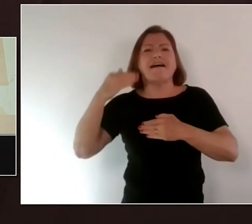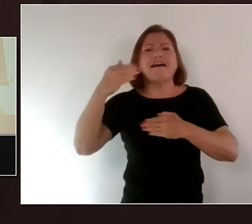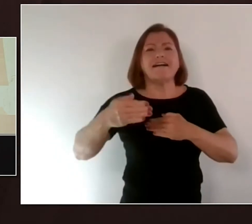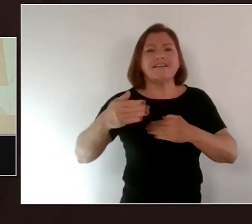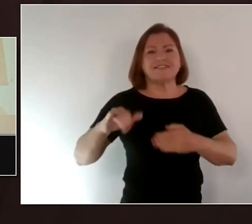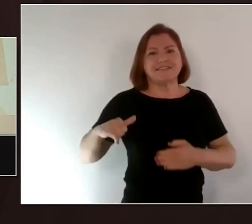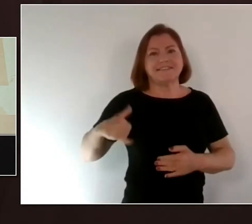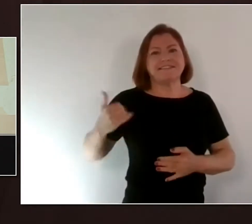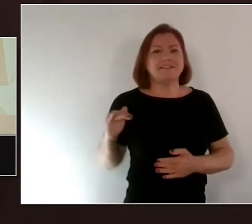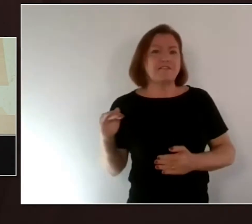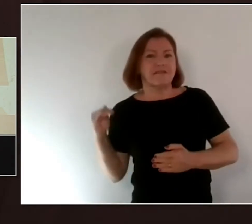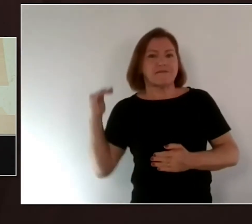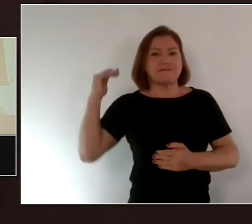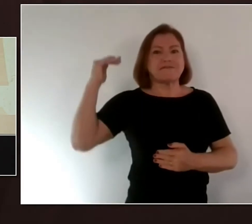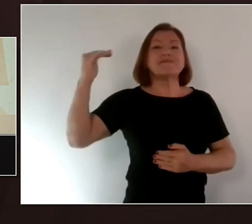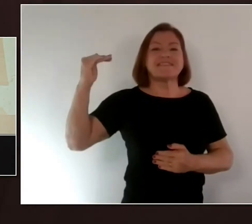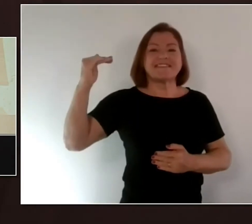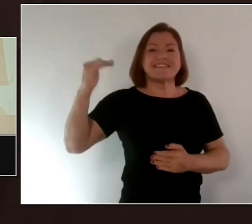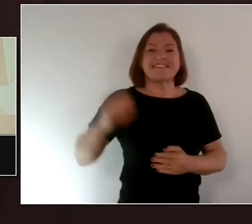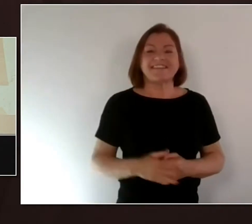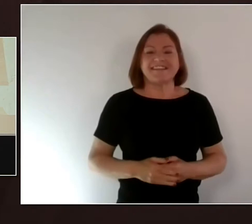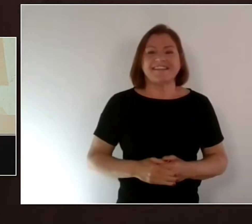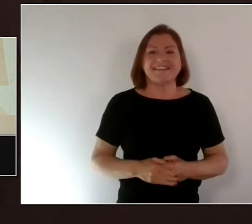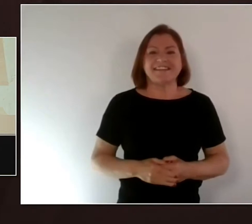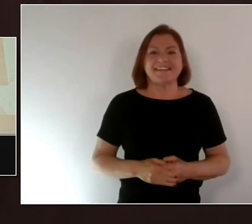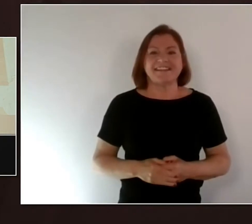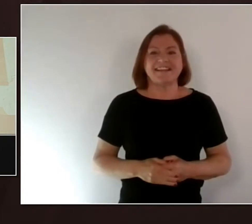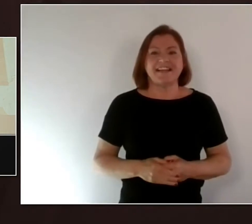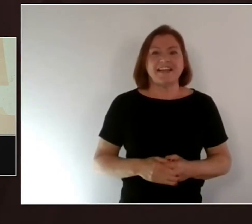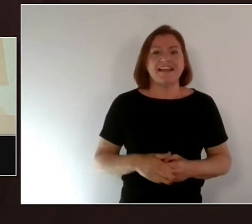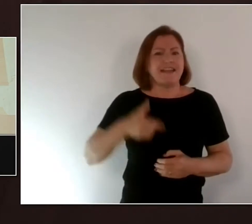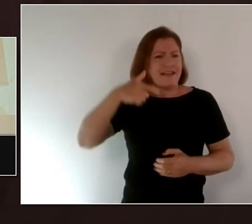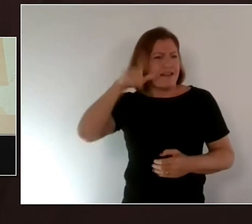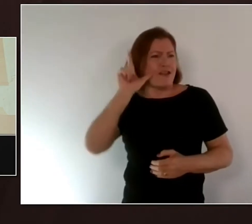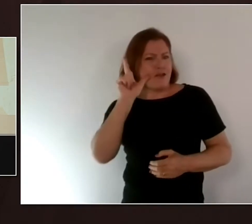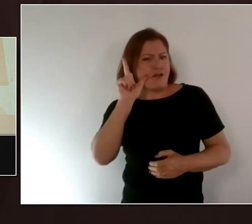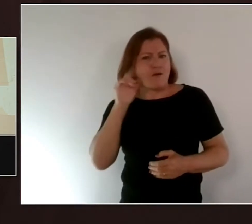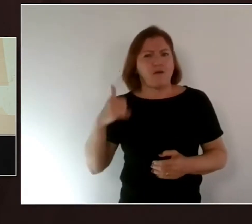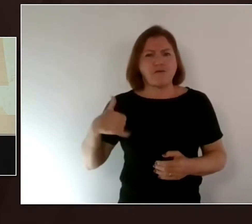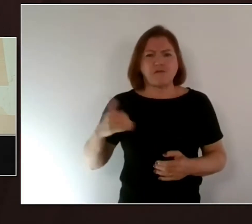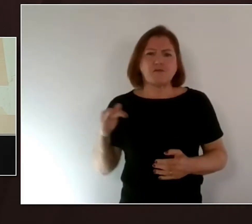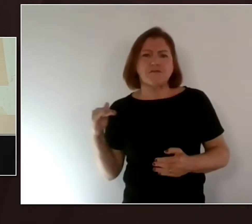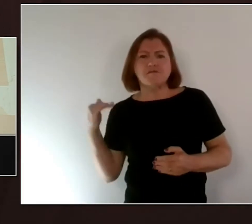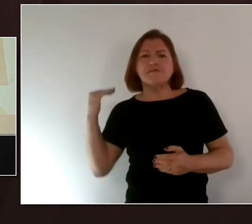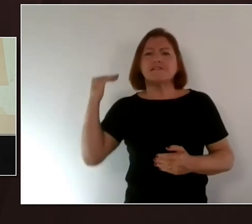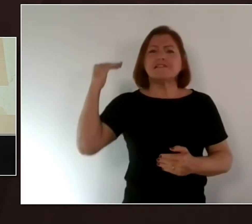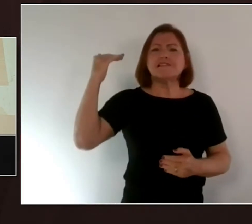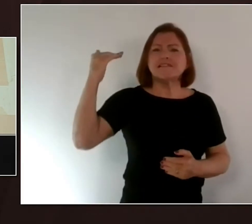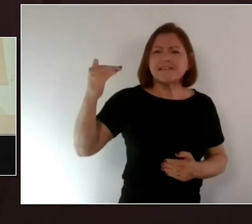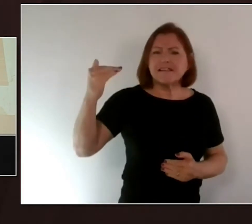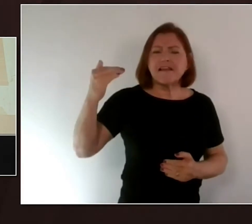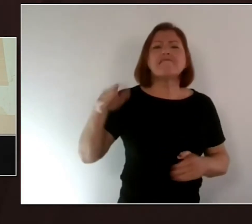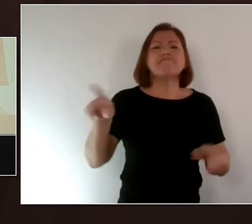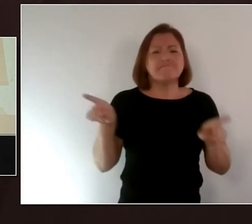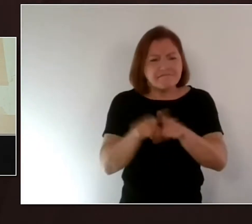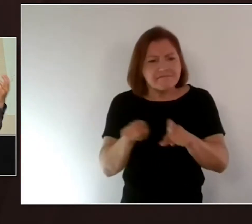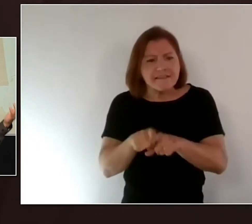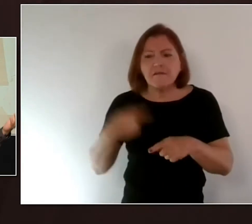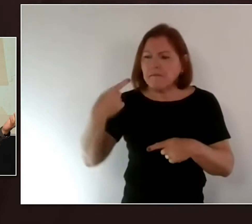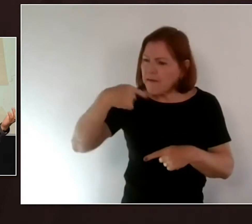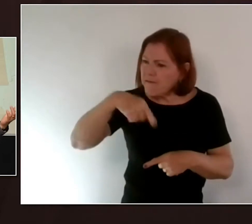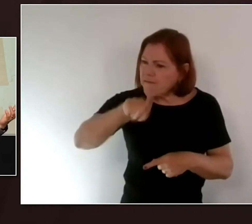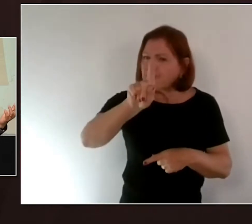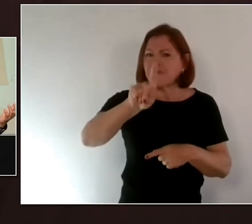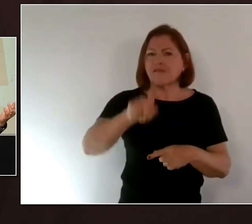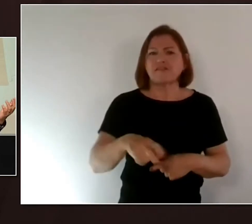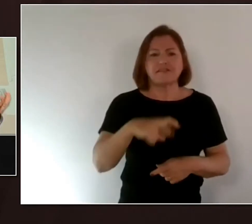quiseram sair. Ontem, se saíram mais de 1.500 jovens, saíram outros